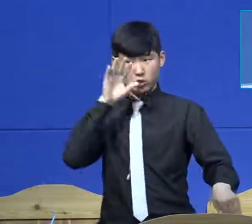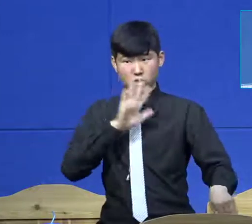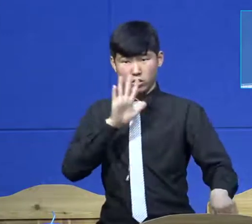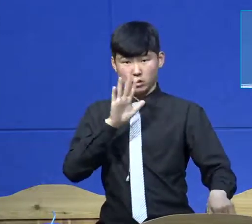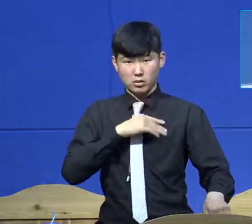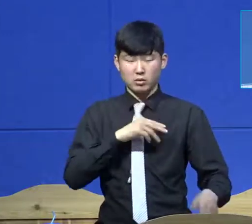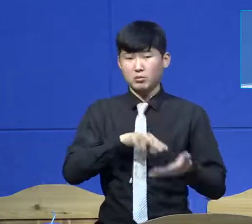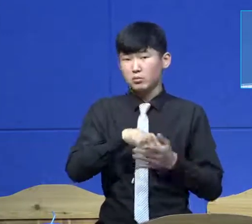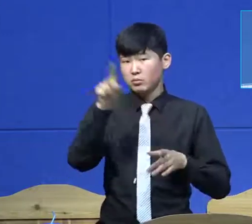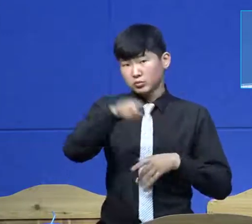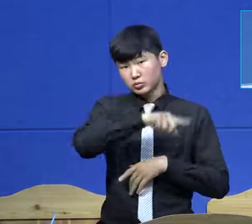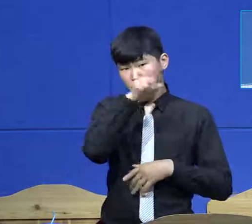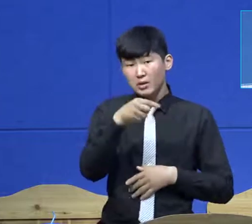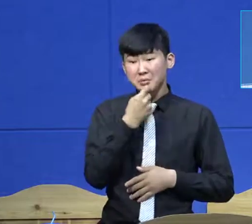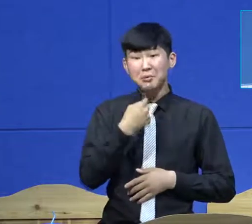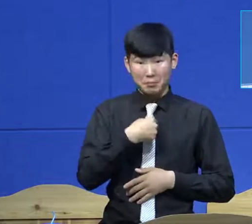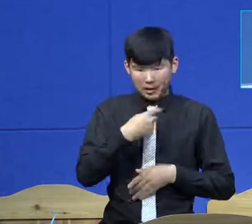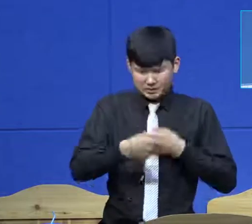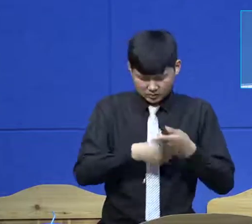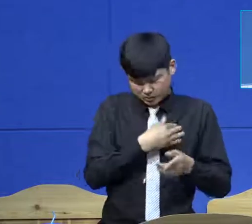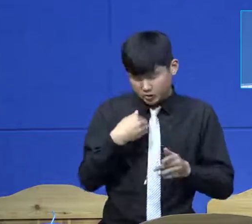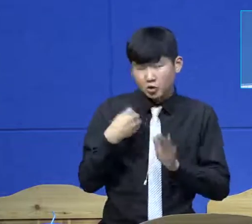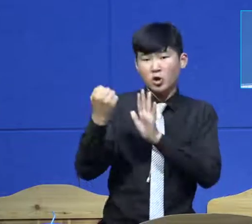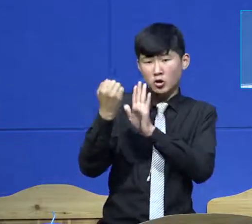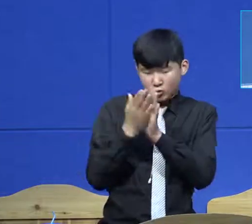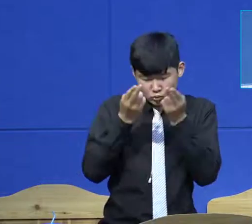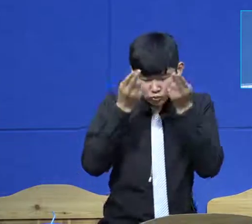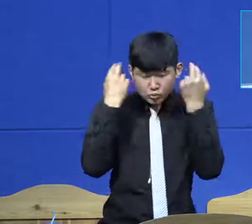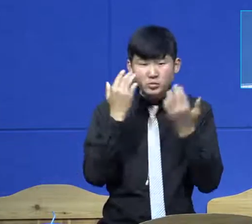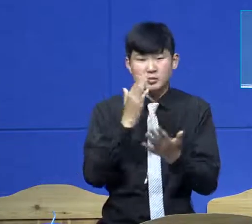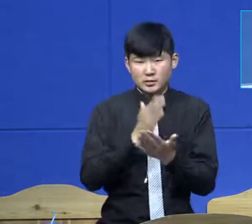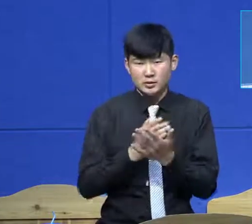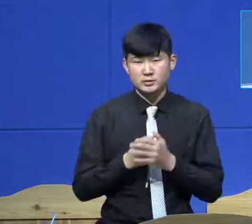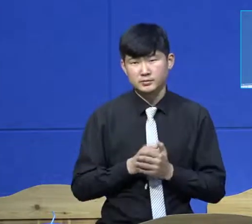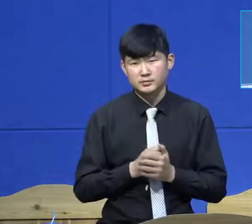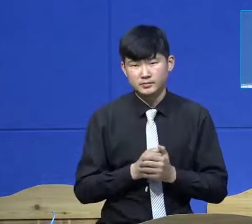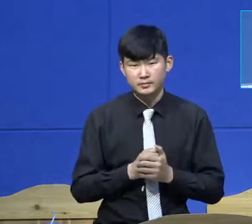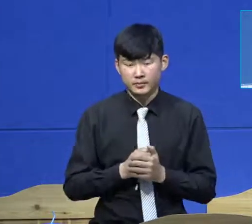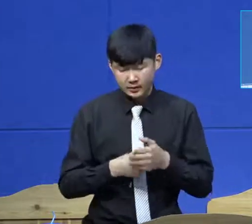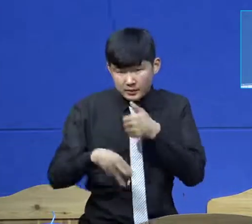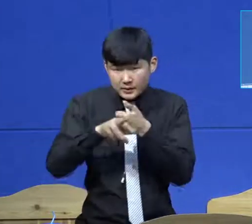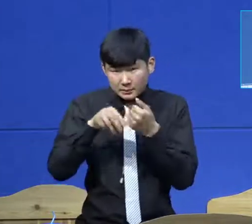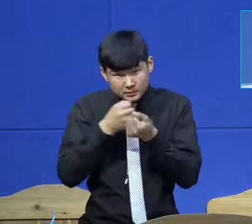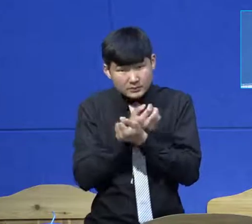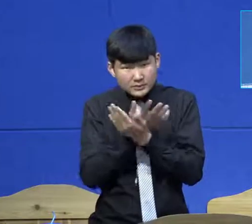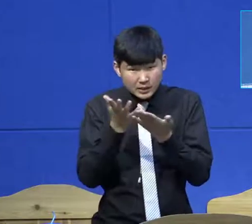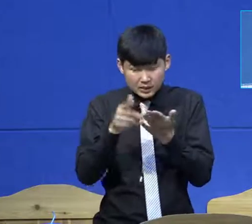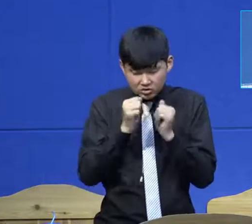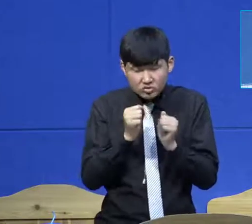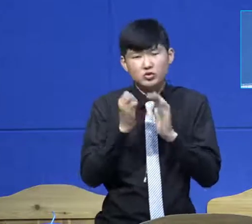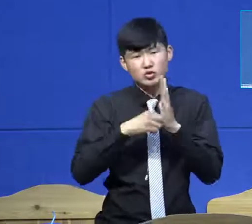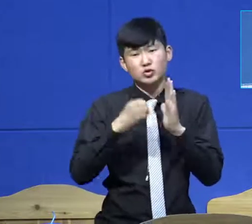буугаад өгч болохгүй. Хэцүү байх ч нэгээр эзэнтэй ойртож дулгууртай байж сайн мэдээ тараах гэж хичээх